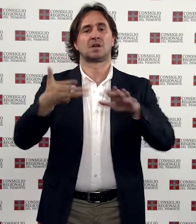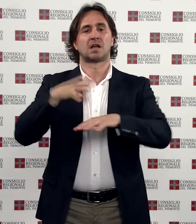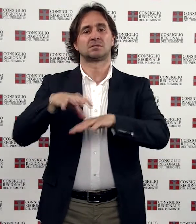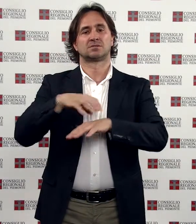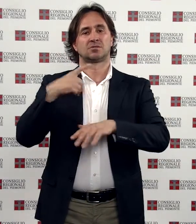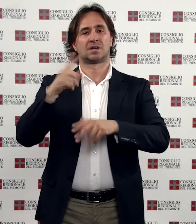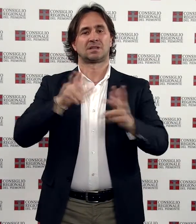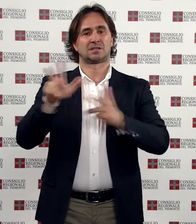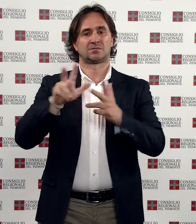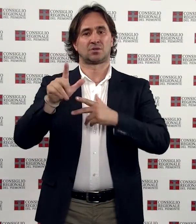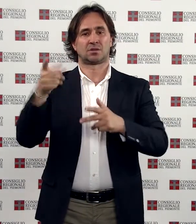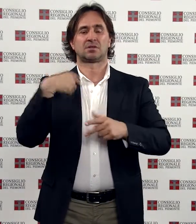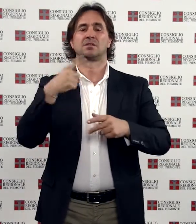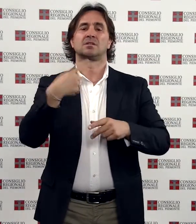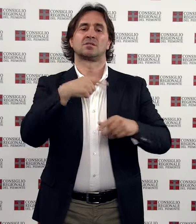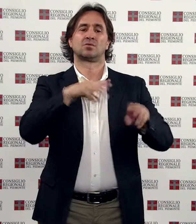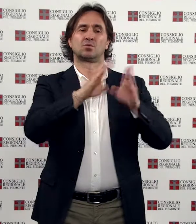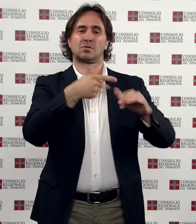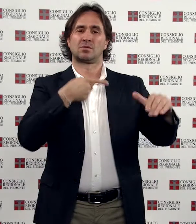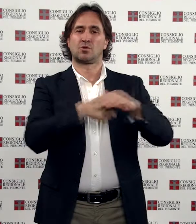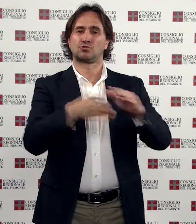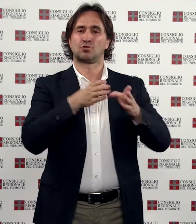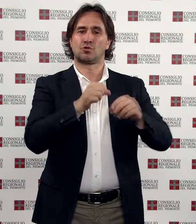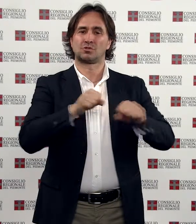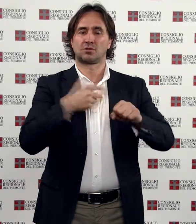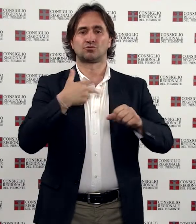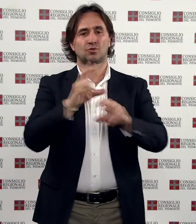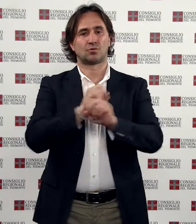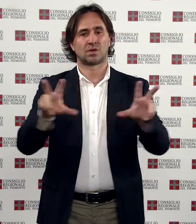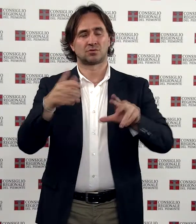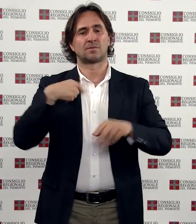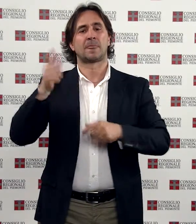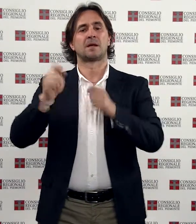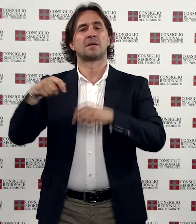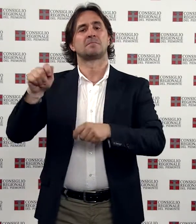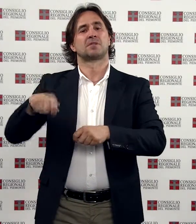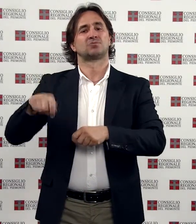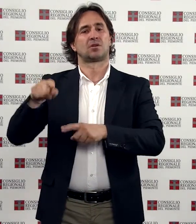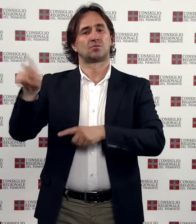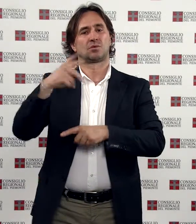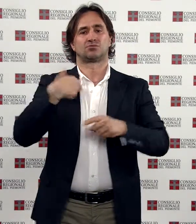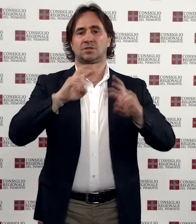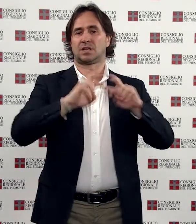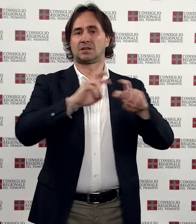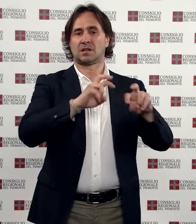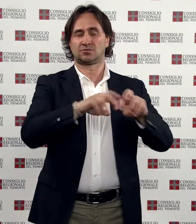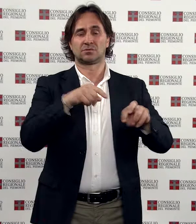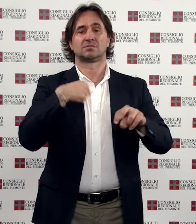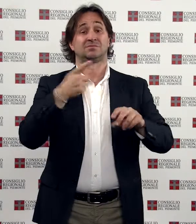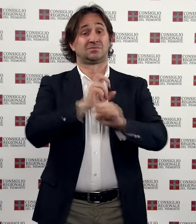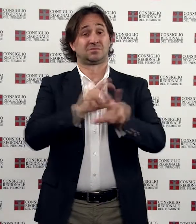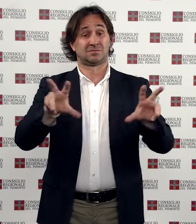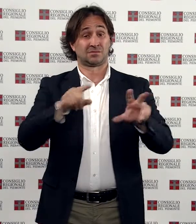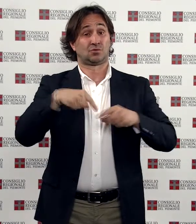in aula sul progetto del tunnel di Corso Grosseto a Torino, su cui sono in corso indagini della magistratura. Alle comunicazioni è seguito un ampio